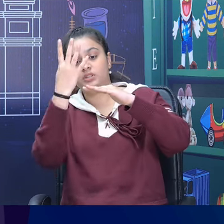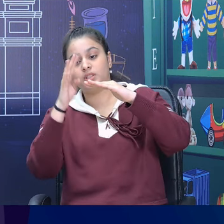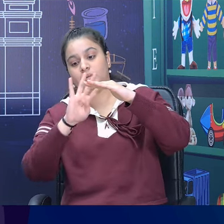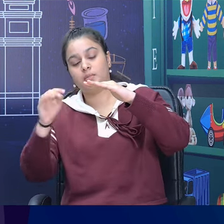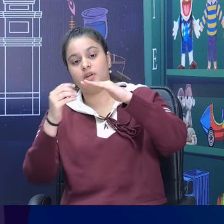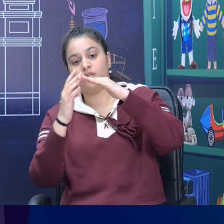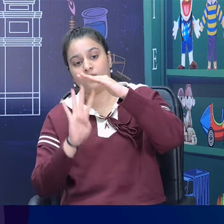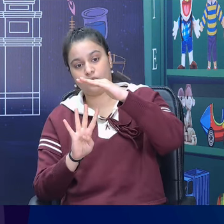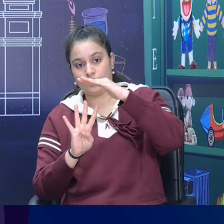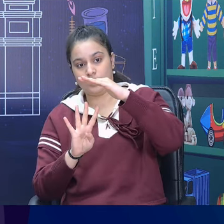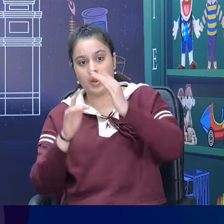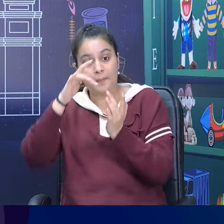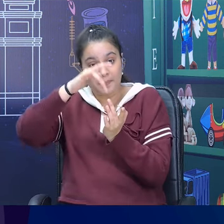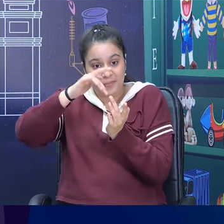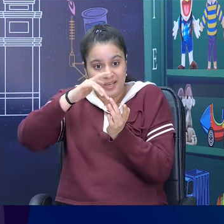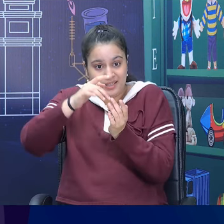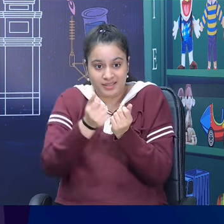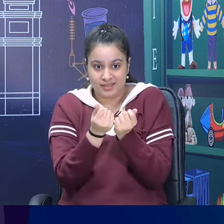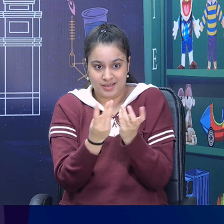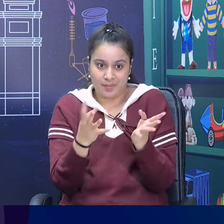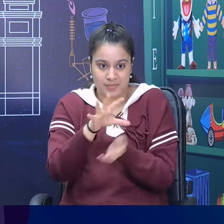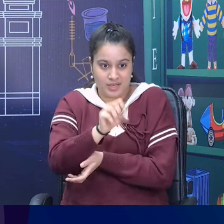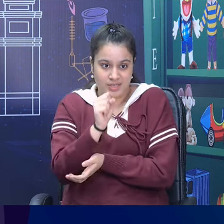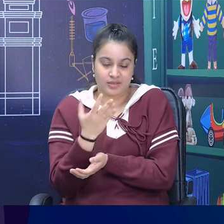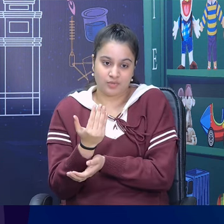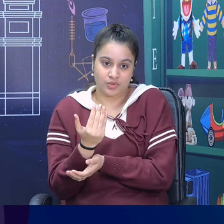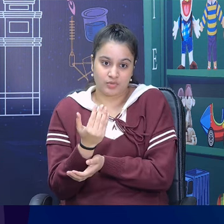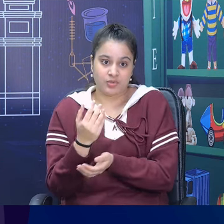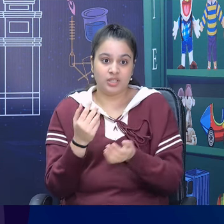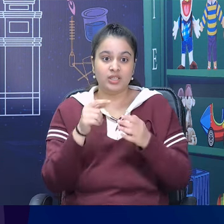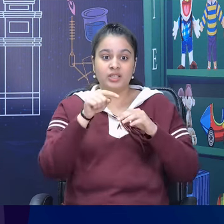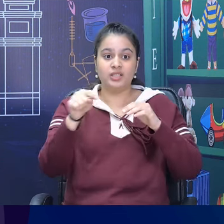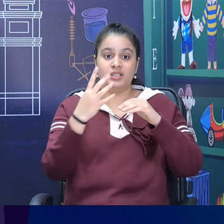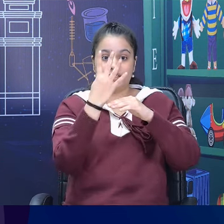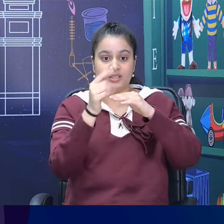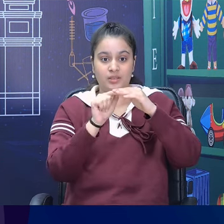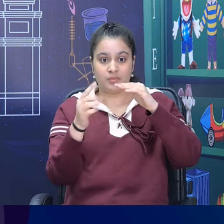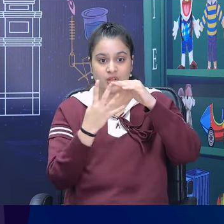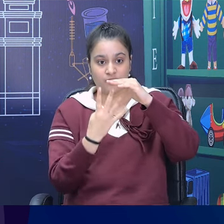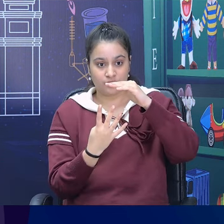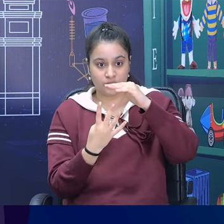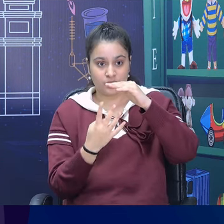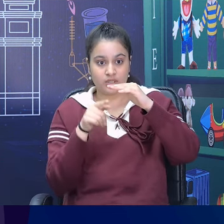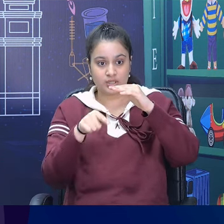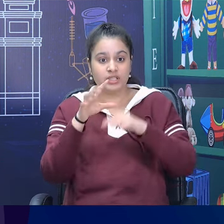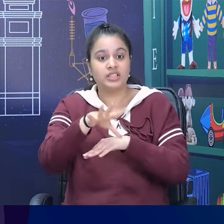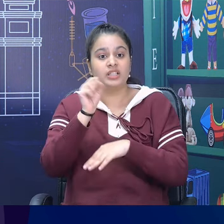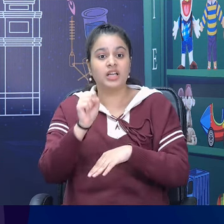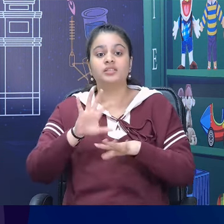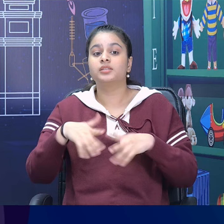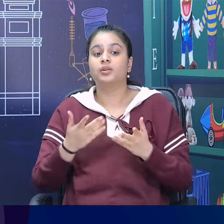में तो जब 2/7 और 3/7 4 के बीच में हम जब थ्री रेशनल नंबर्स को हम फाइंड आउट